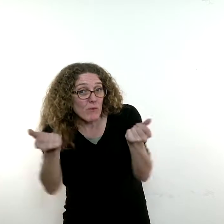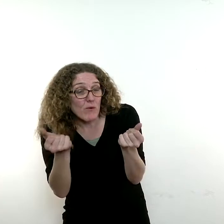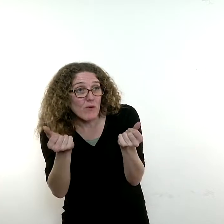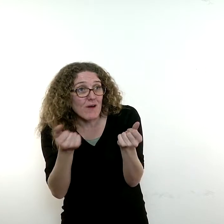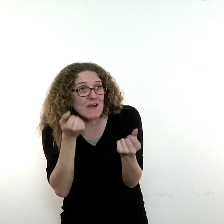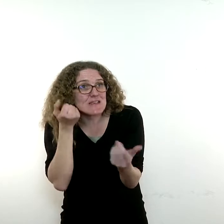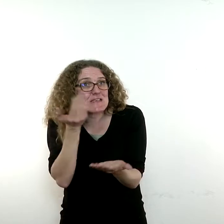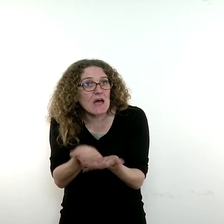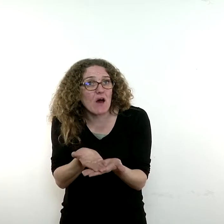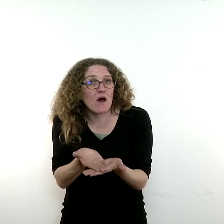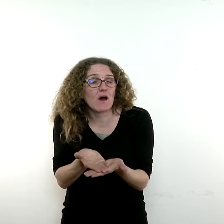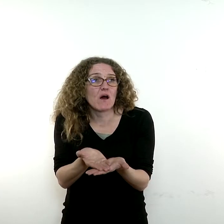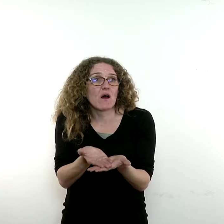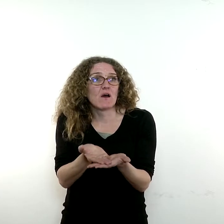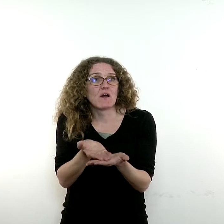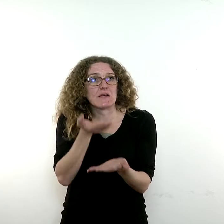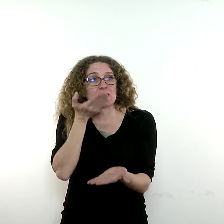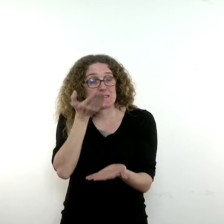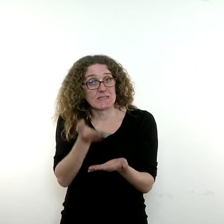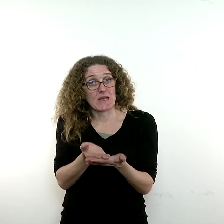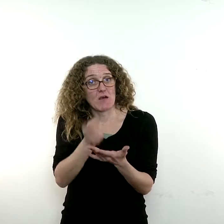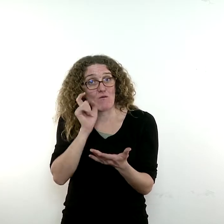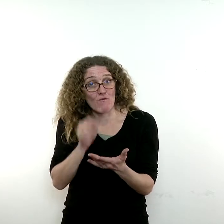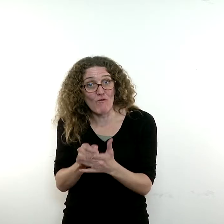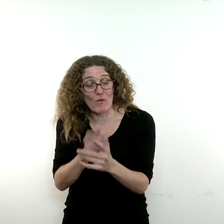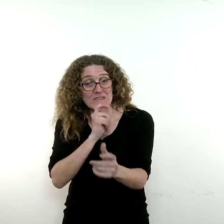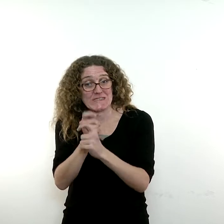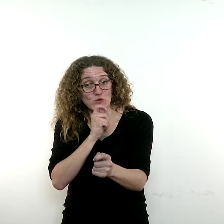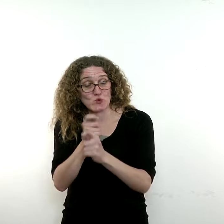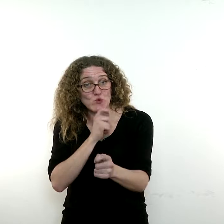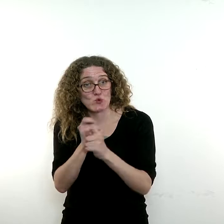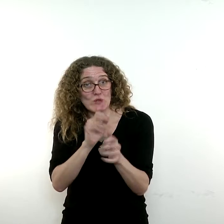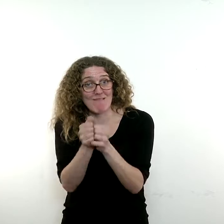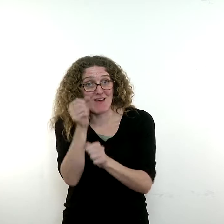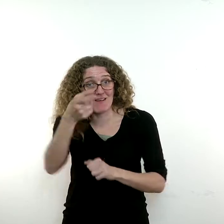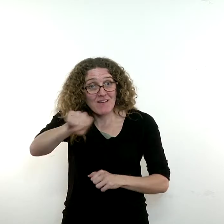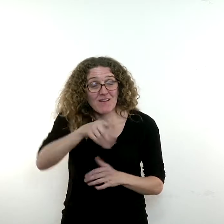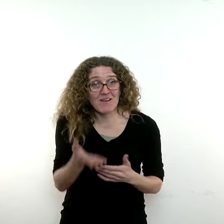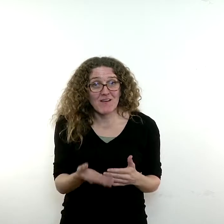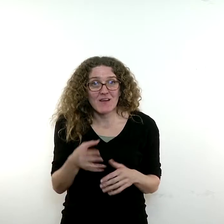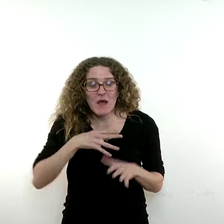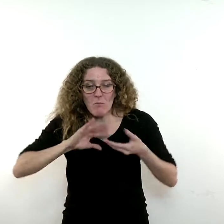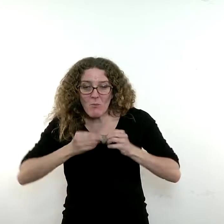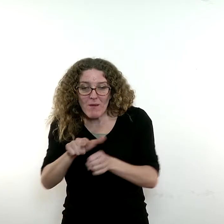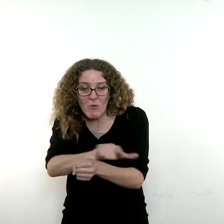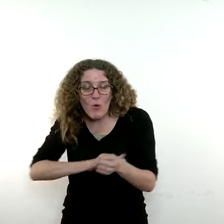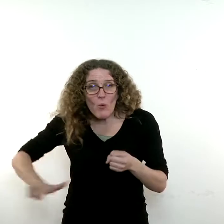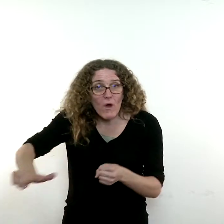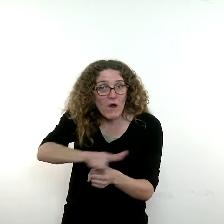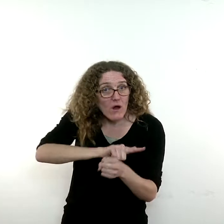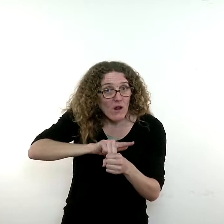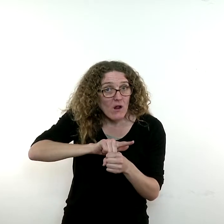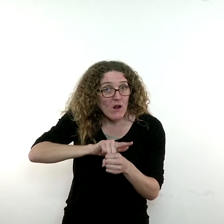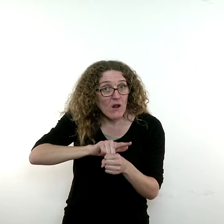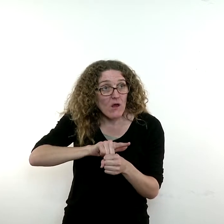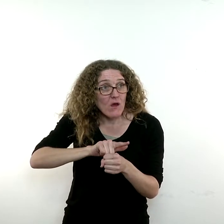Voilà, c'est donc de discuter avec eux. Il y a bien des problématiques locales qui semblent se poser,